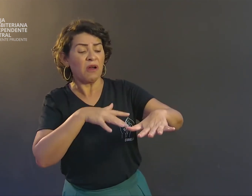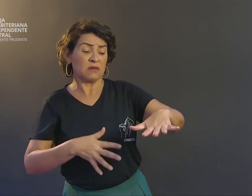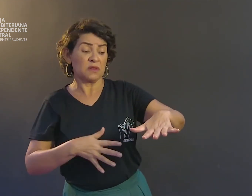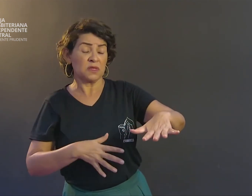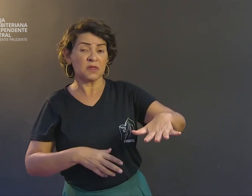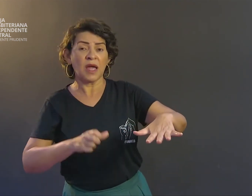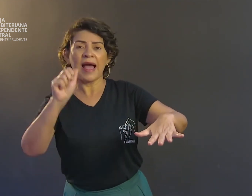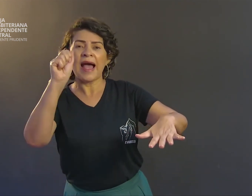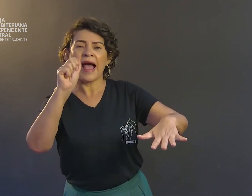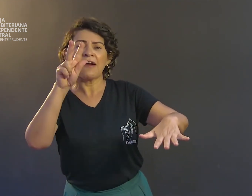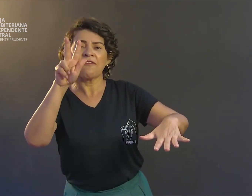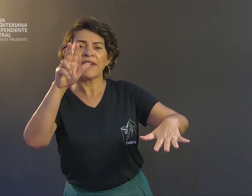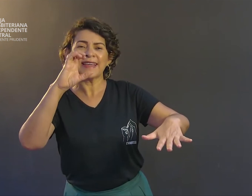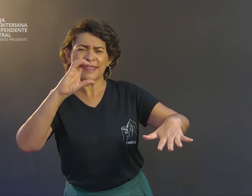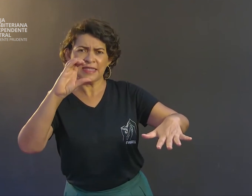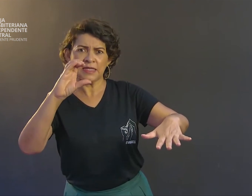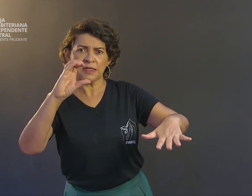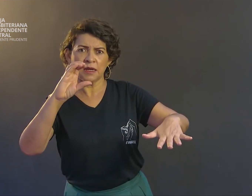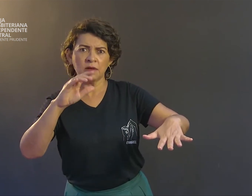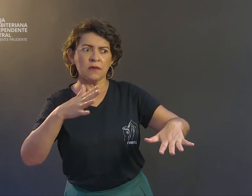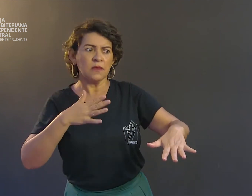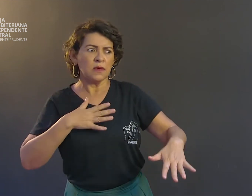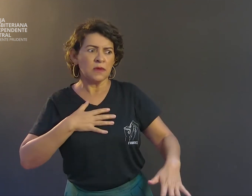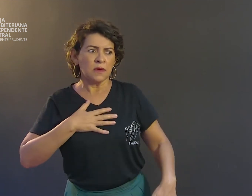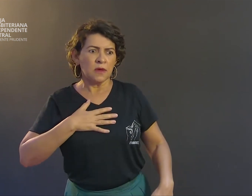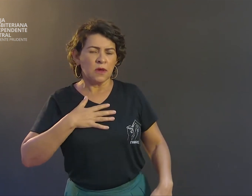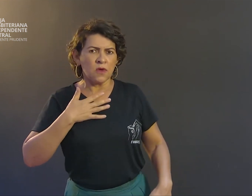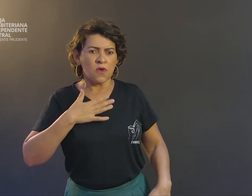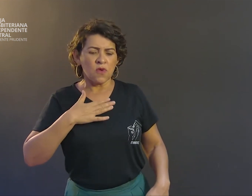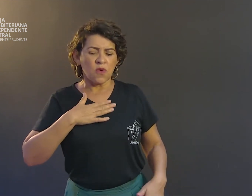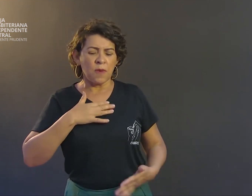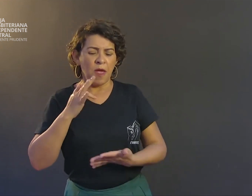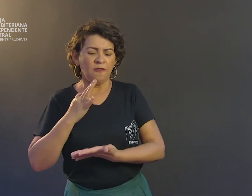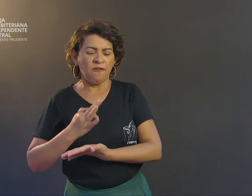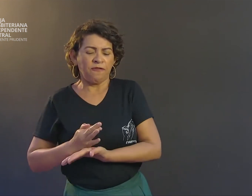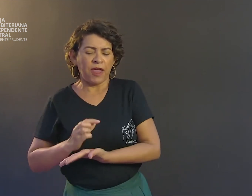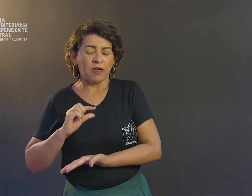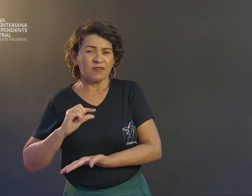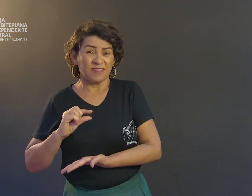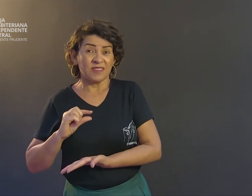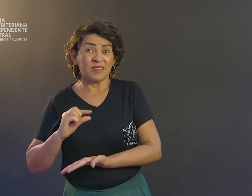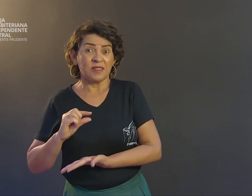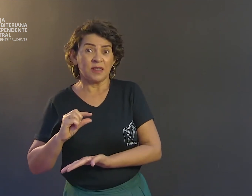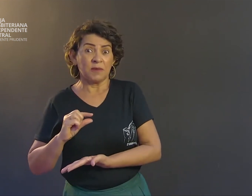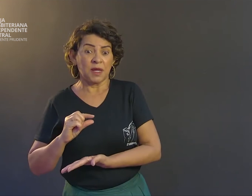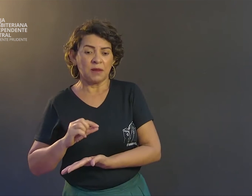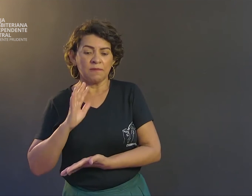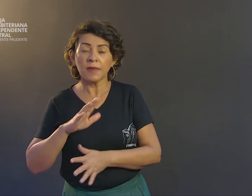Confesso que no momento minha fé era muito pequena. Após orar pelas pessoas que estavam